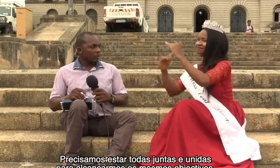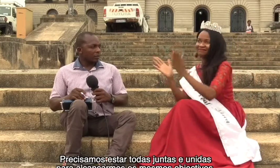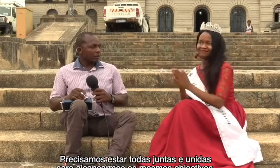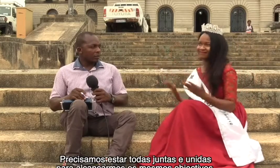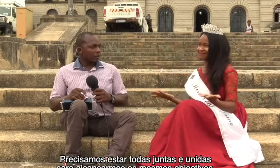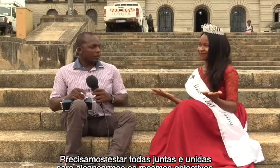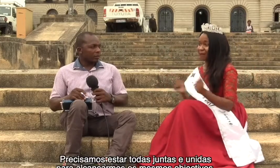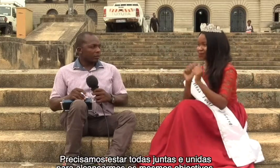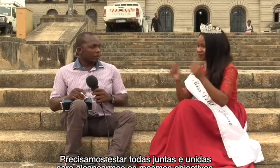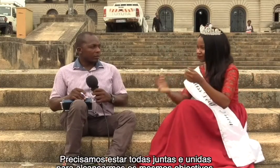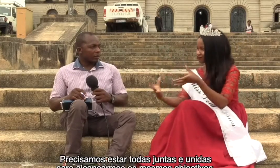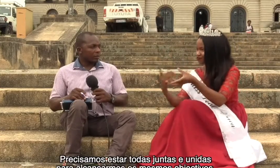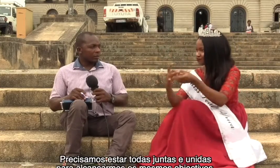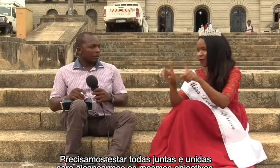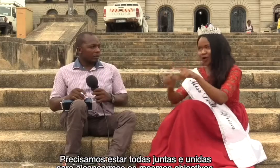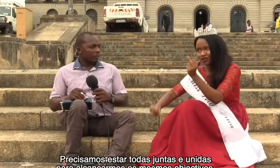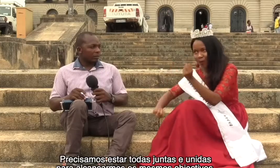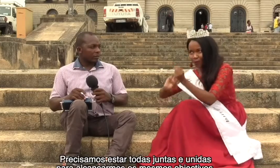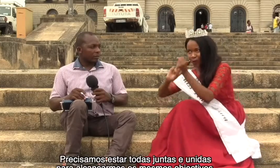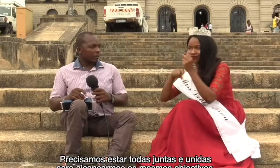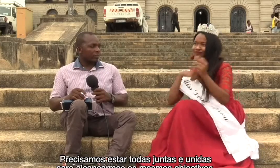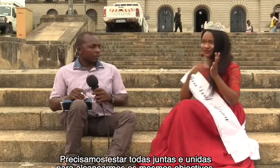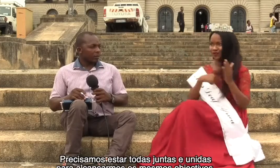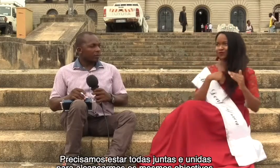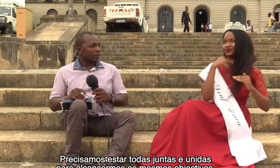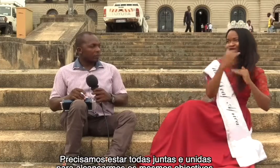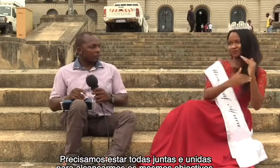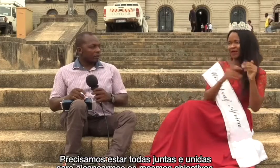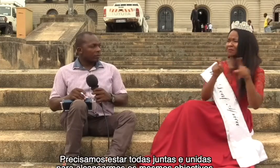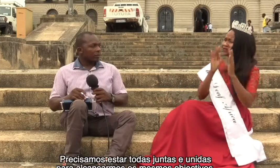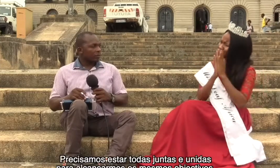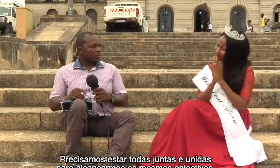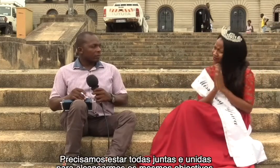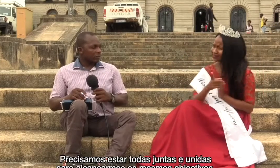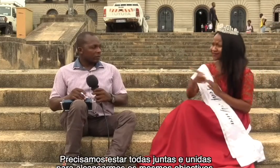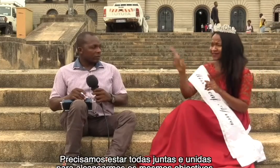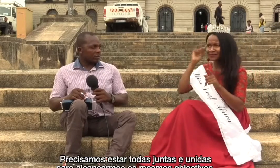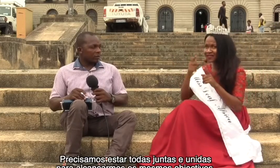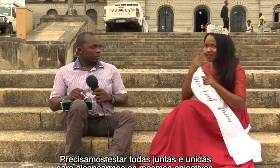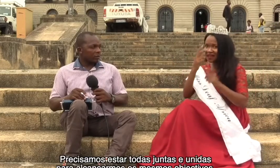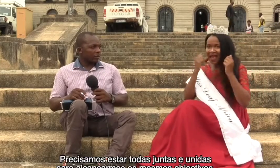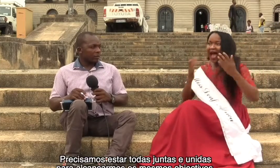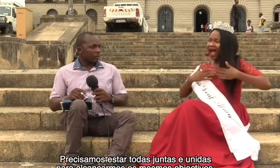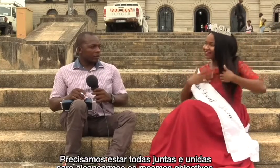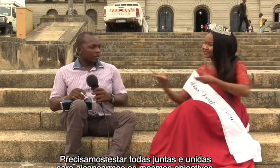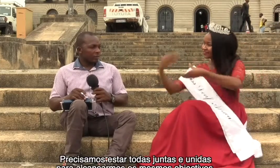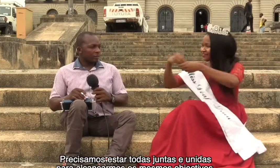Precisamos estar todas juntas e unidas para alcançarmos os mesmos objetivos.